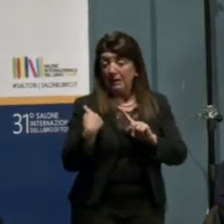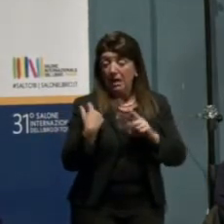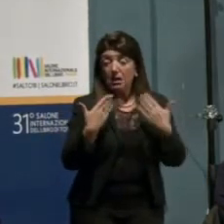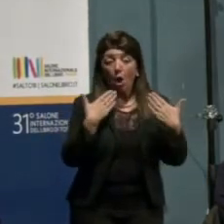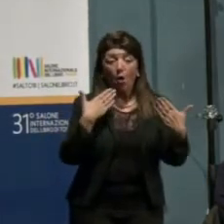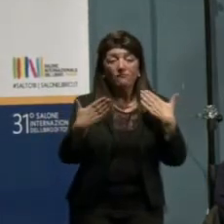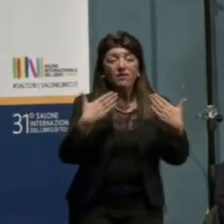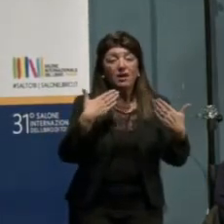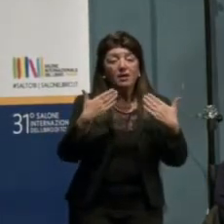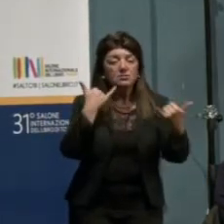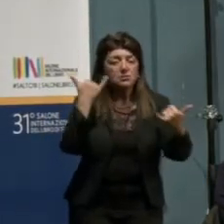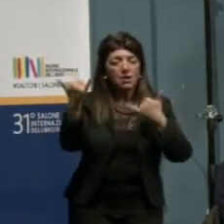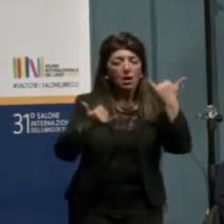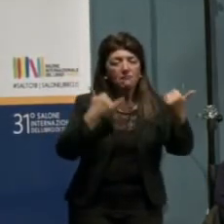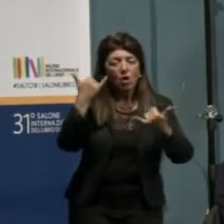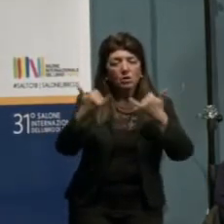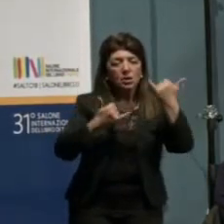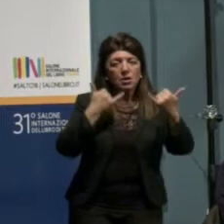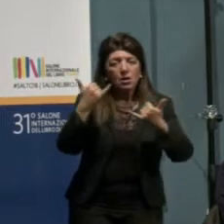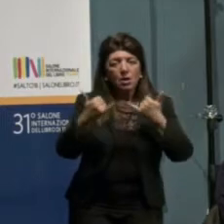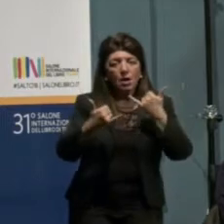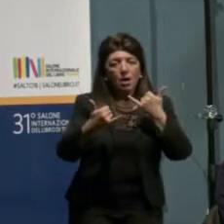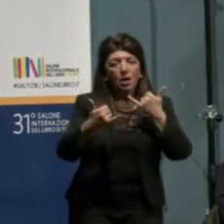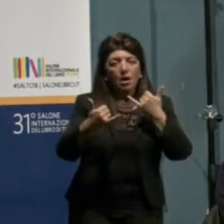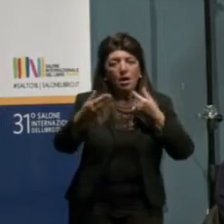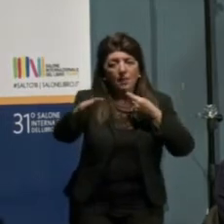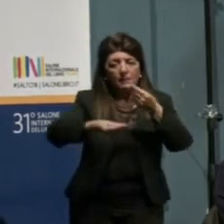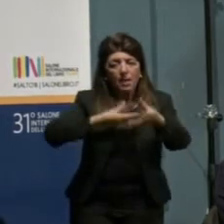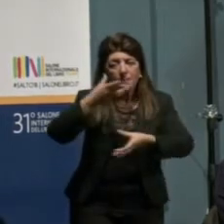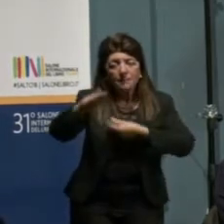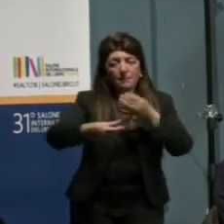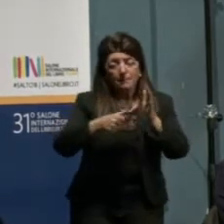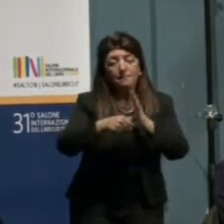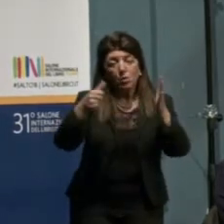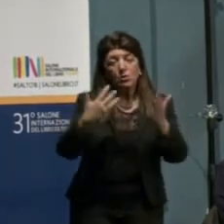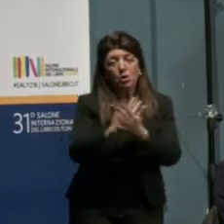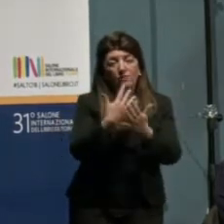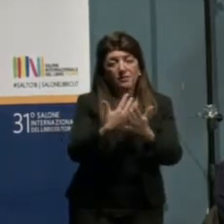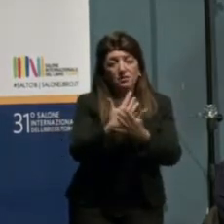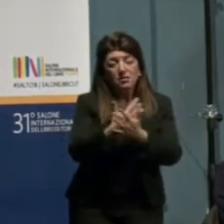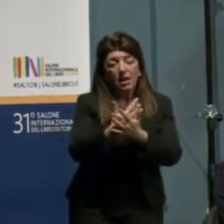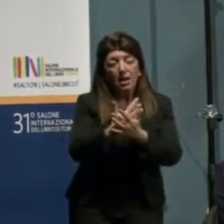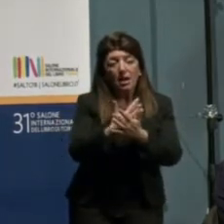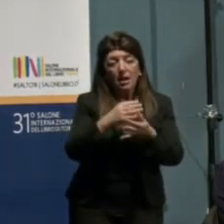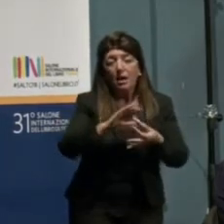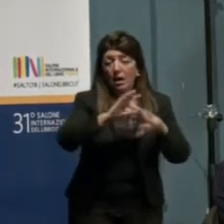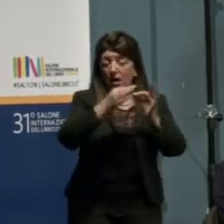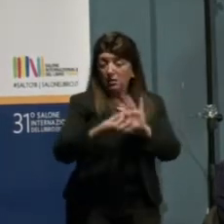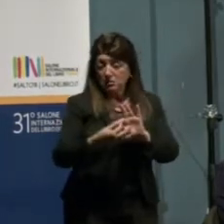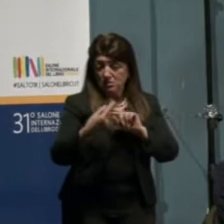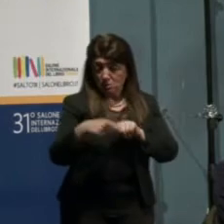ci siamo scambiati importanti novità e a seguito di questo durante la